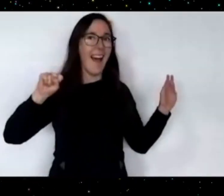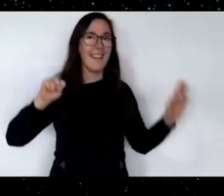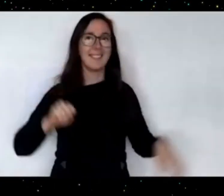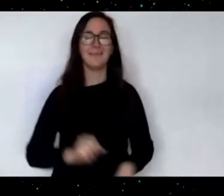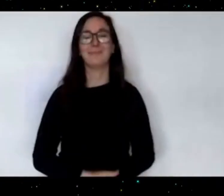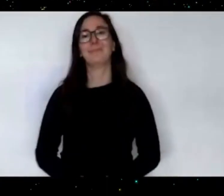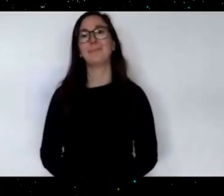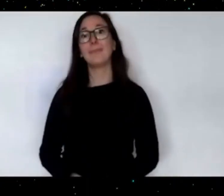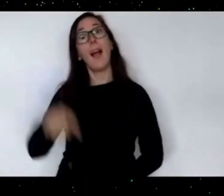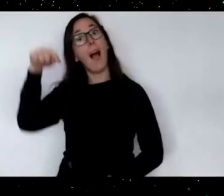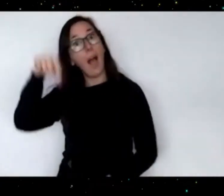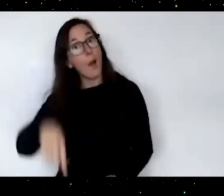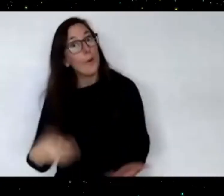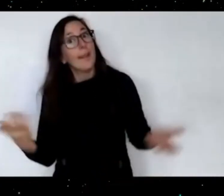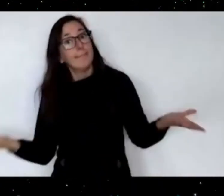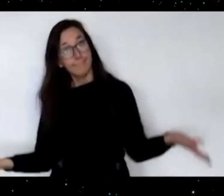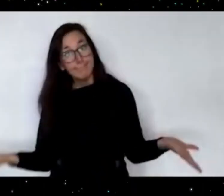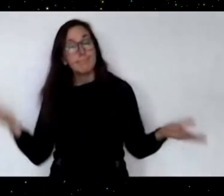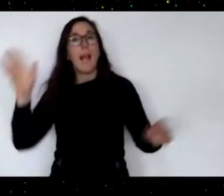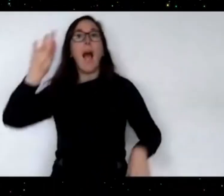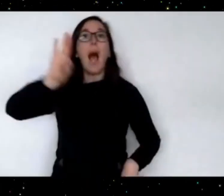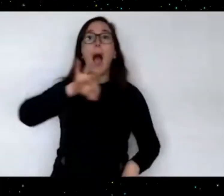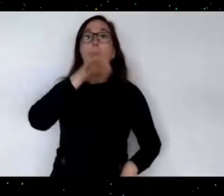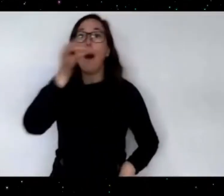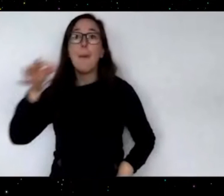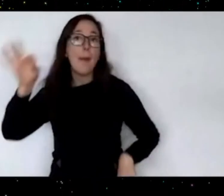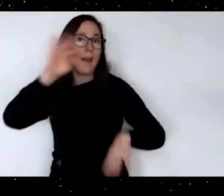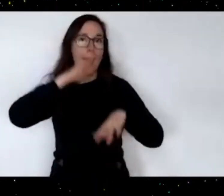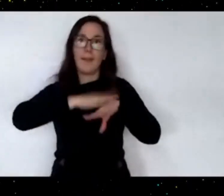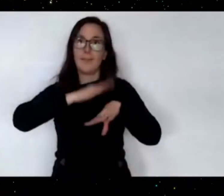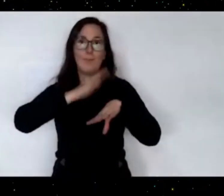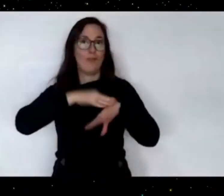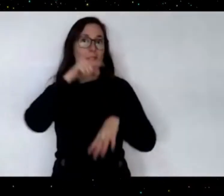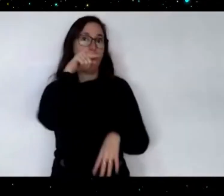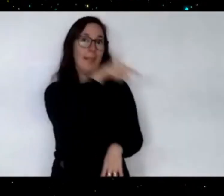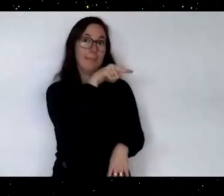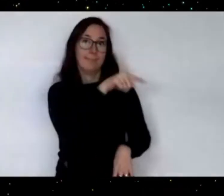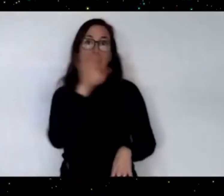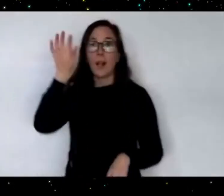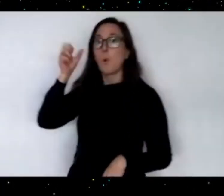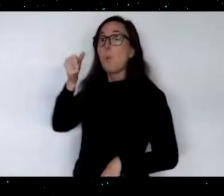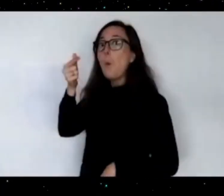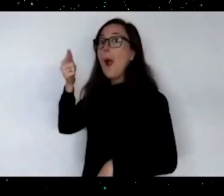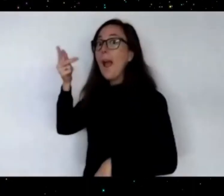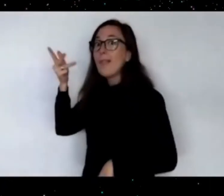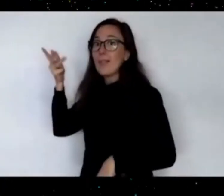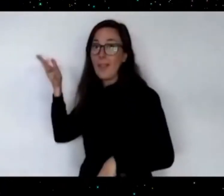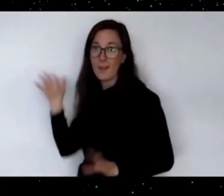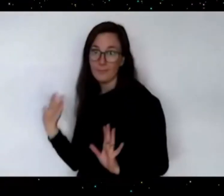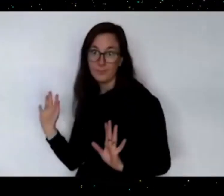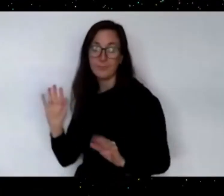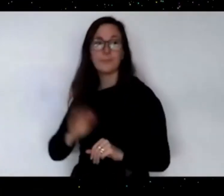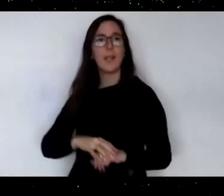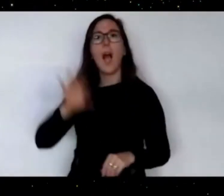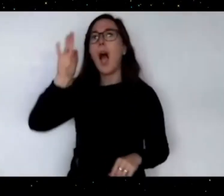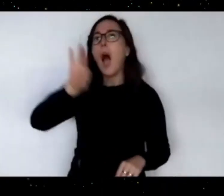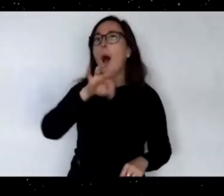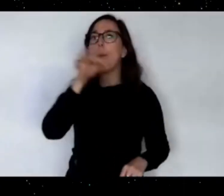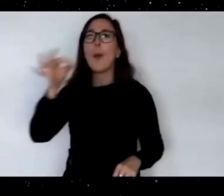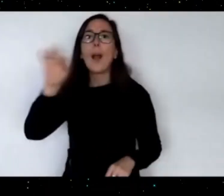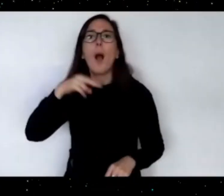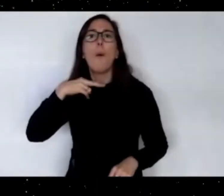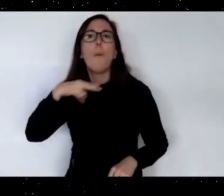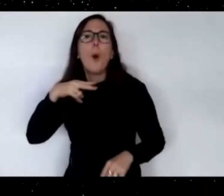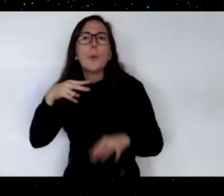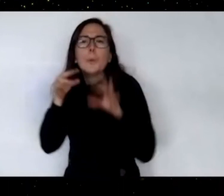Ahora es el turno de contar de la pequeña abeja. La abeja cuenta con voz